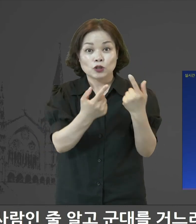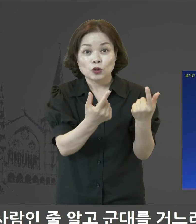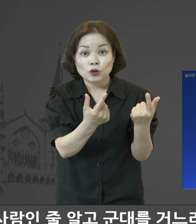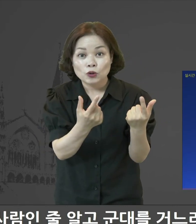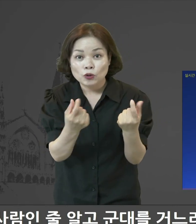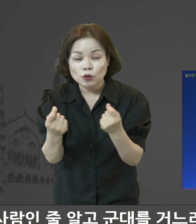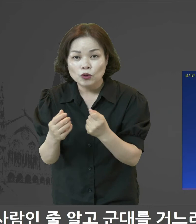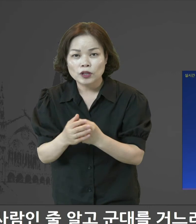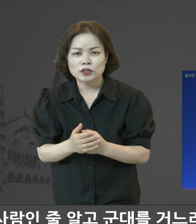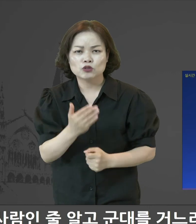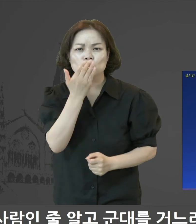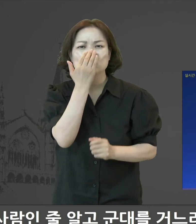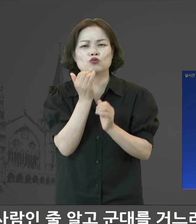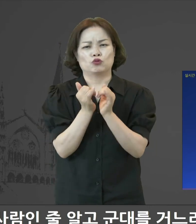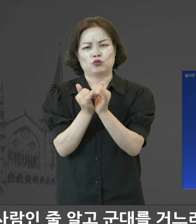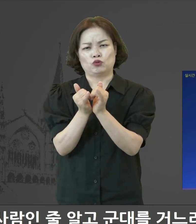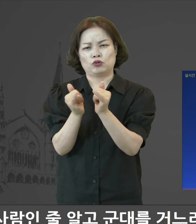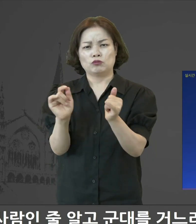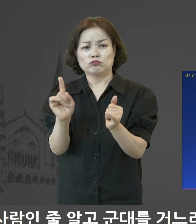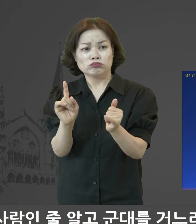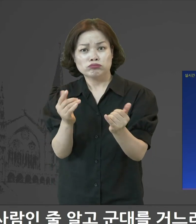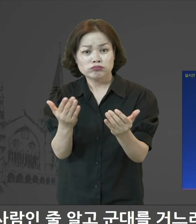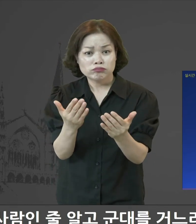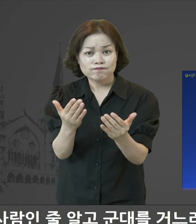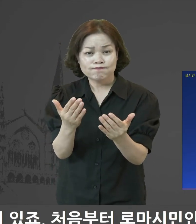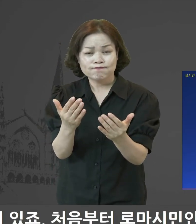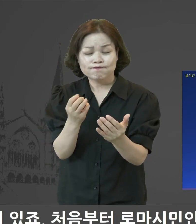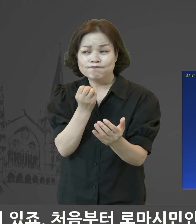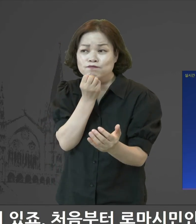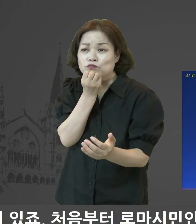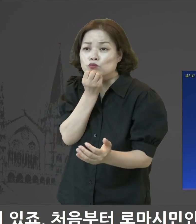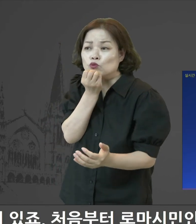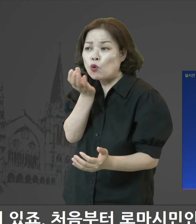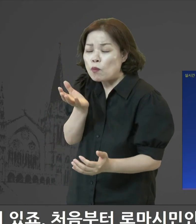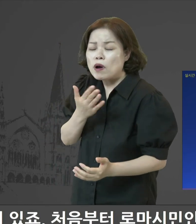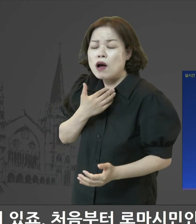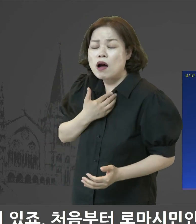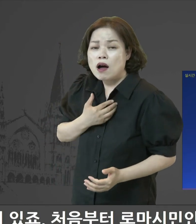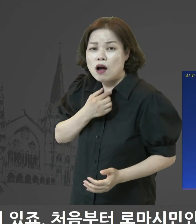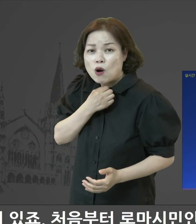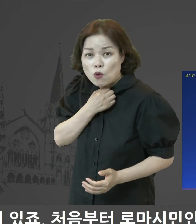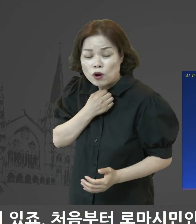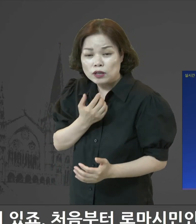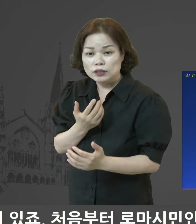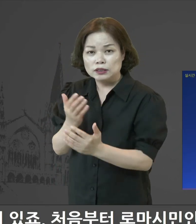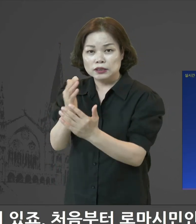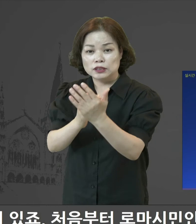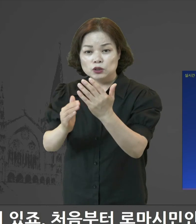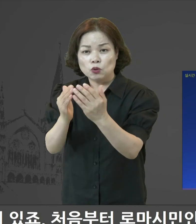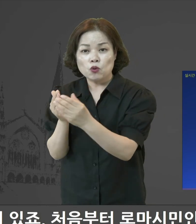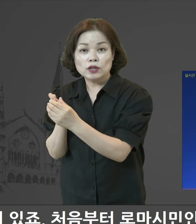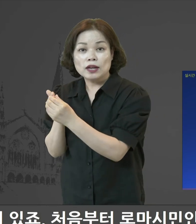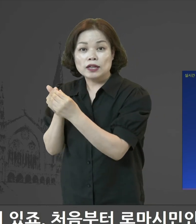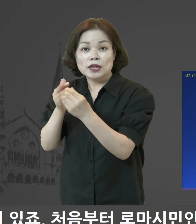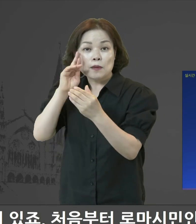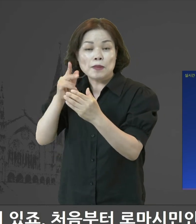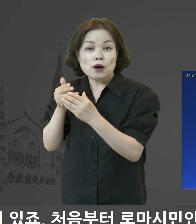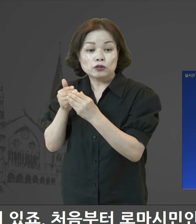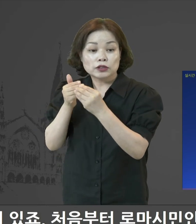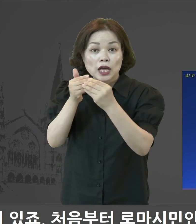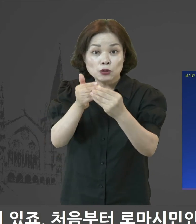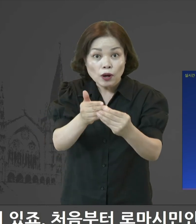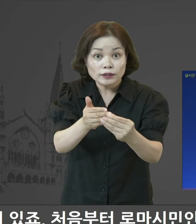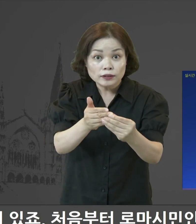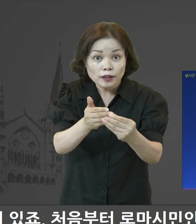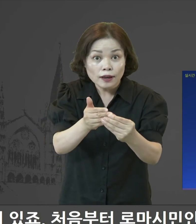시작. 유대인들이 무슨 일로 그를 고발하는지 알고자 하여 그들의 공회로 데리고